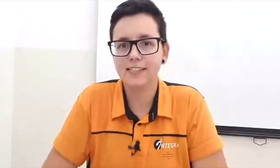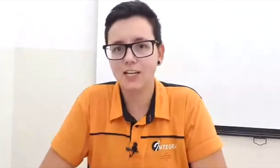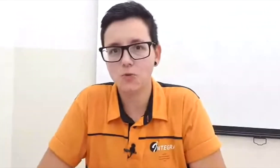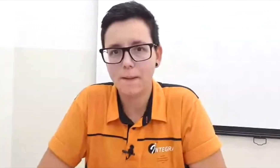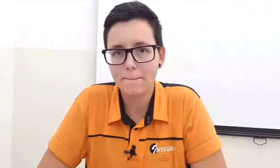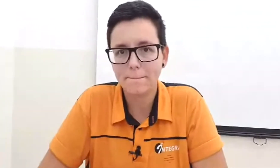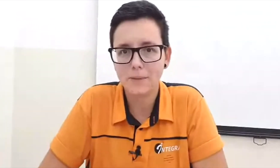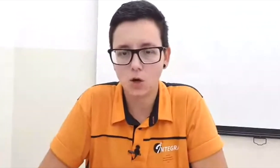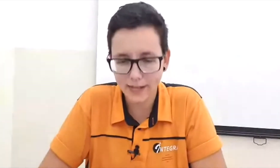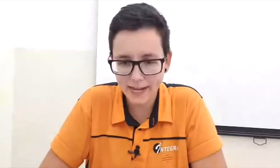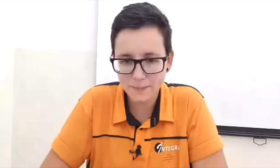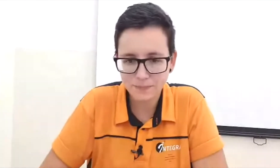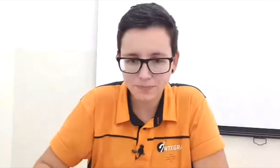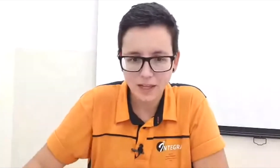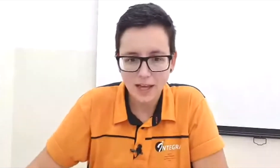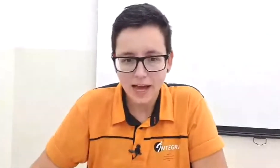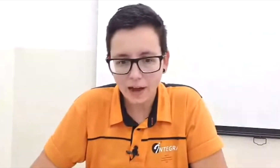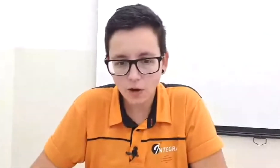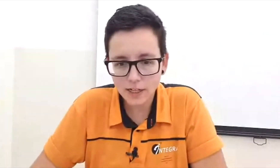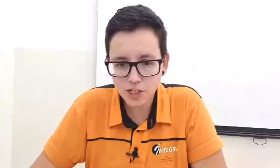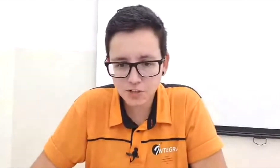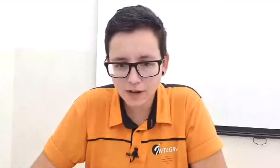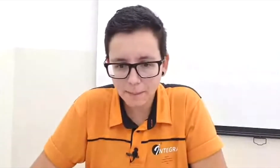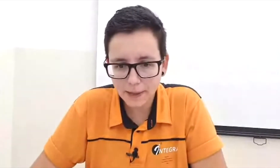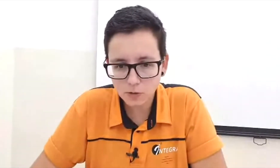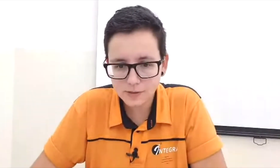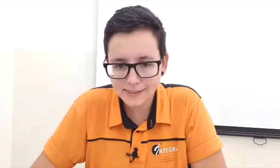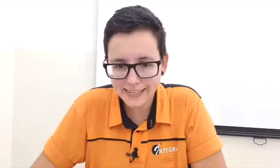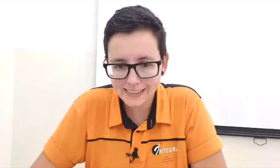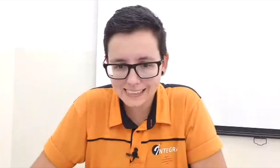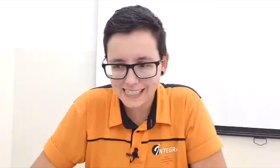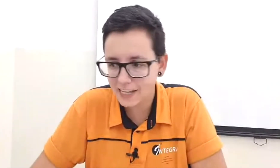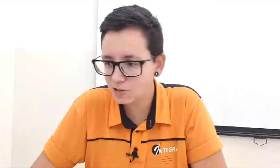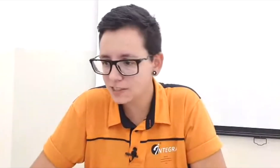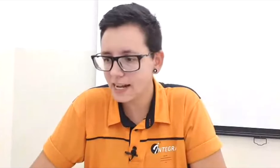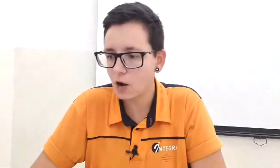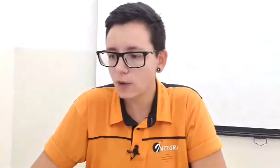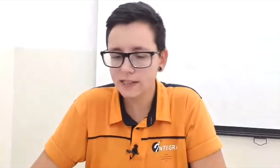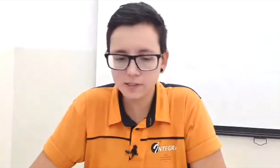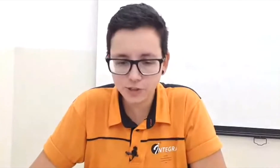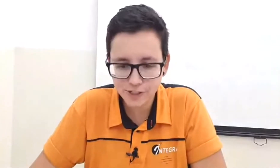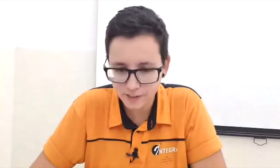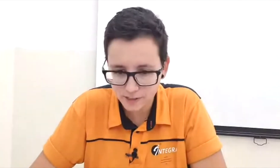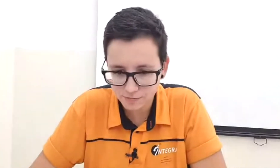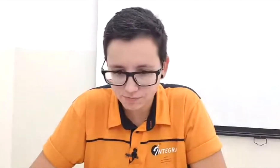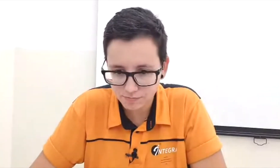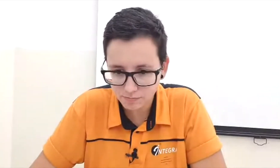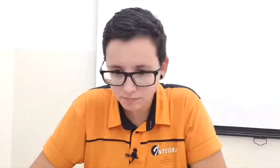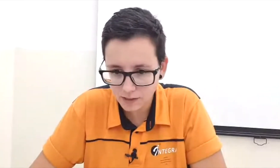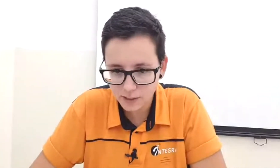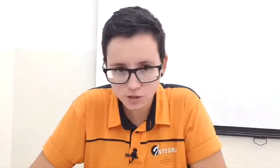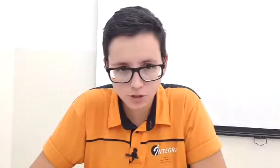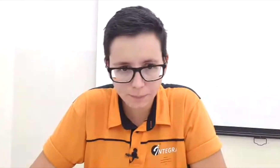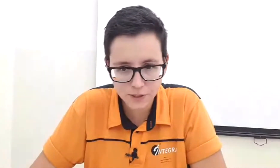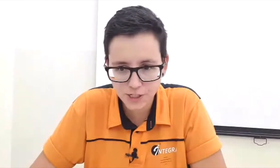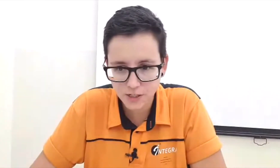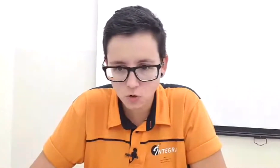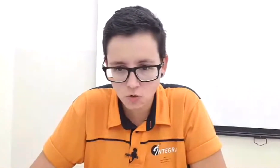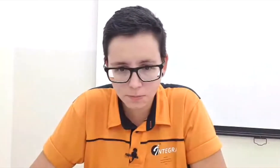nenhuma. Ok? Agora a gente vai para o terceiro sinal. Antes, deixa eu só pedir um